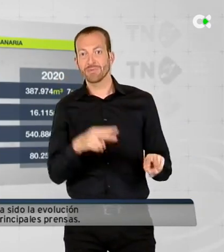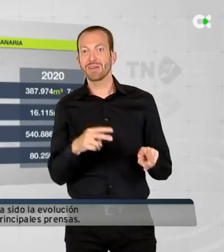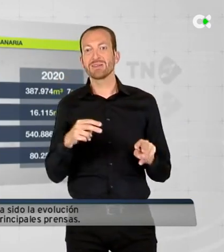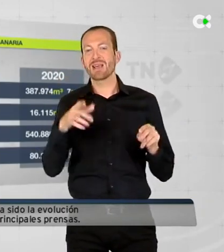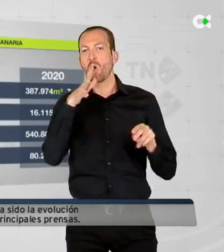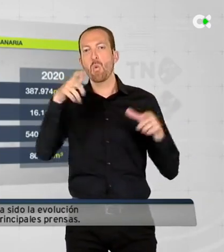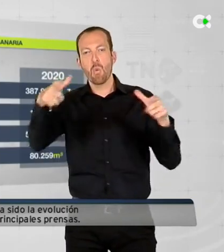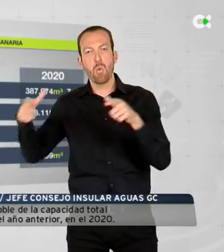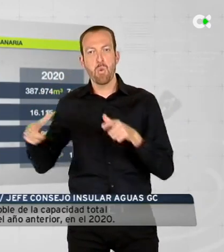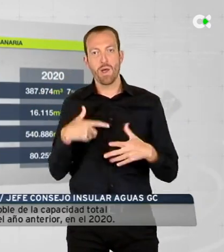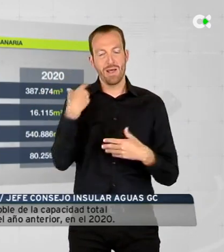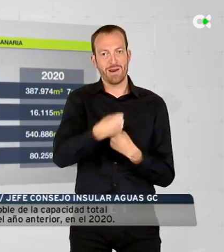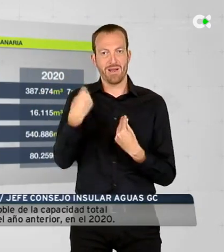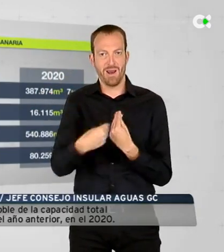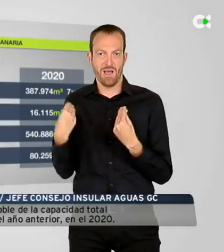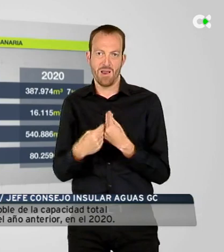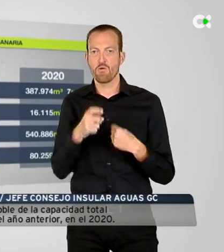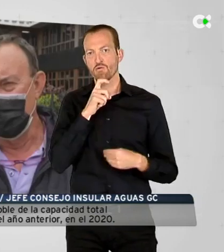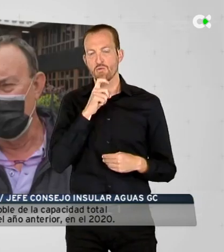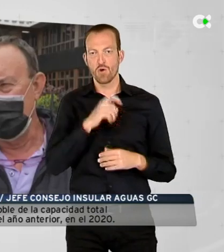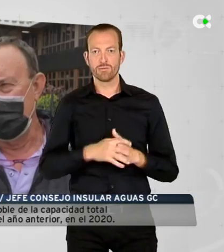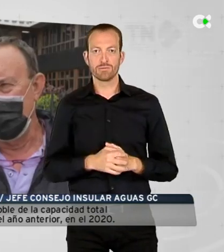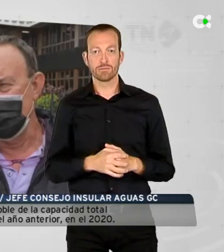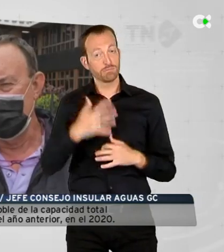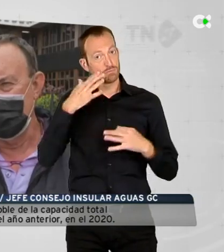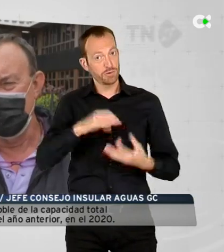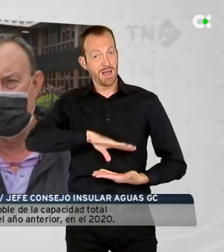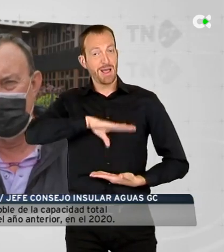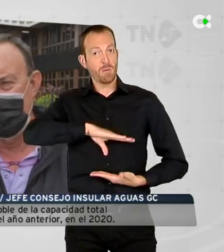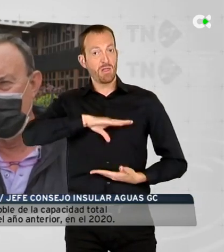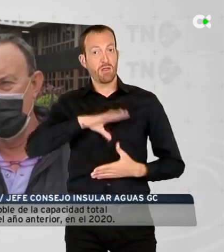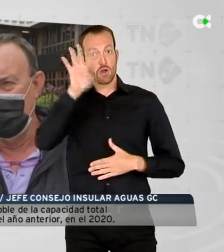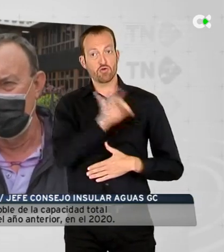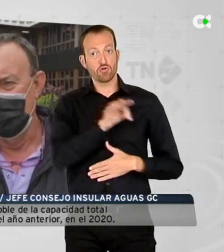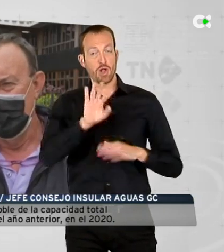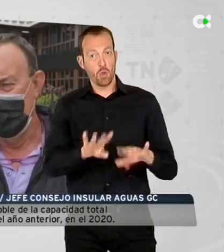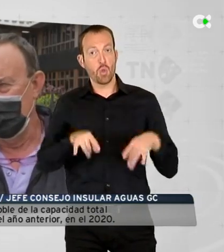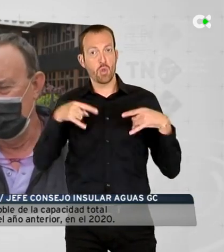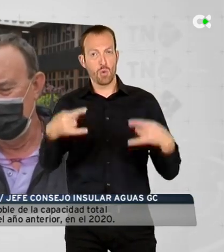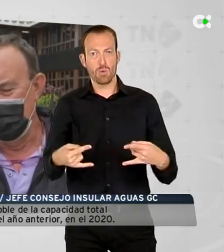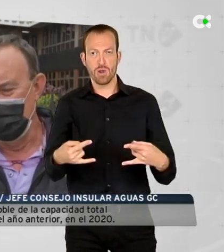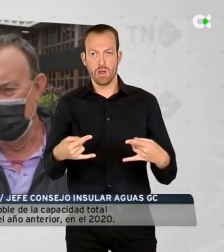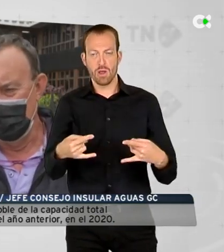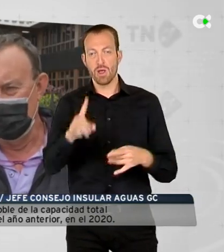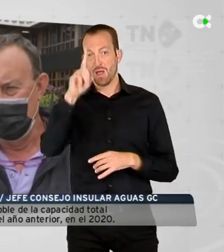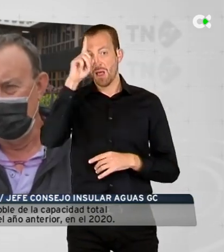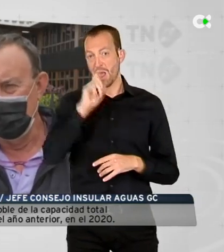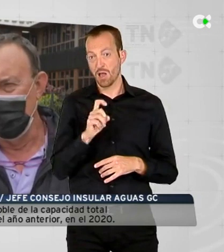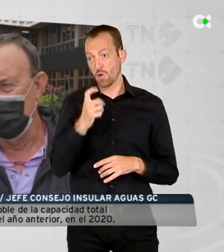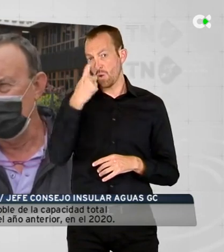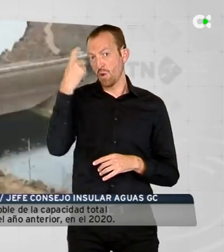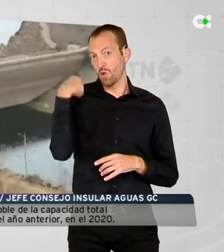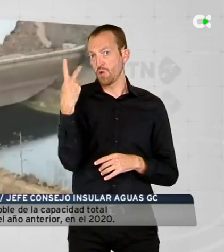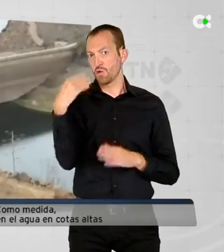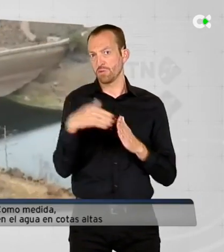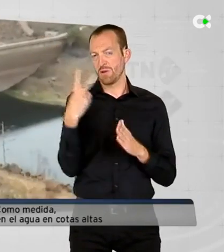de las principales presas de la isla. Estamos al doble de la capacidad total que teníamos en el año anterior, en el